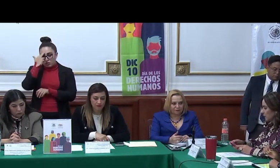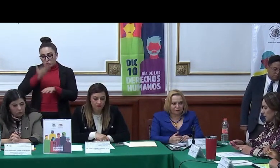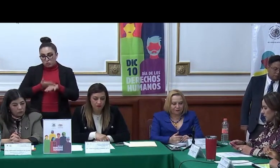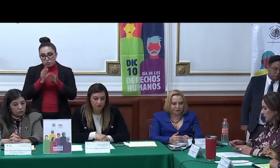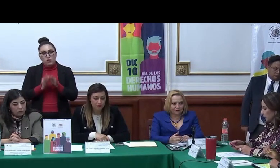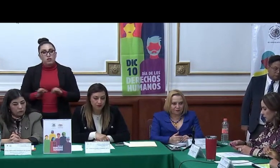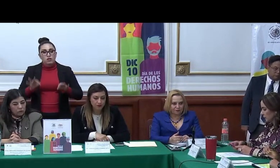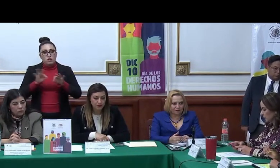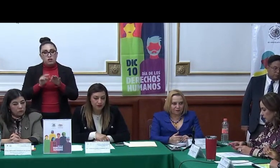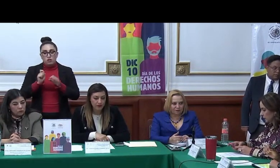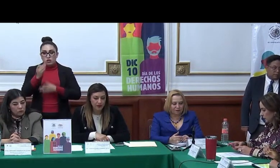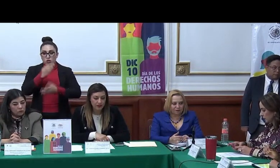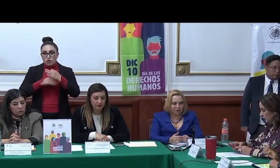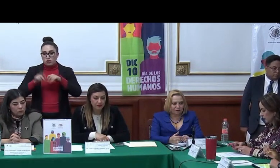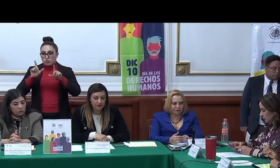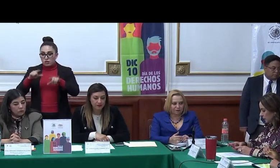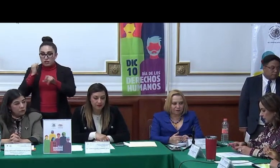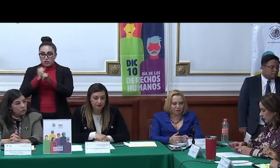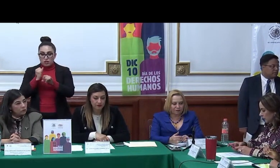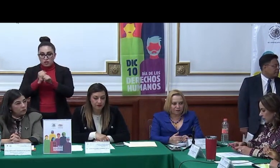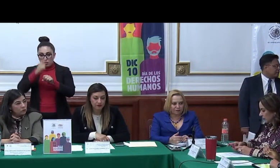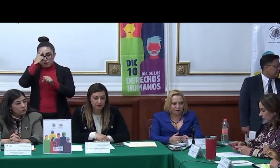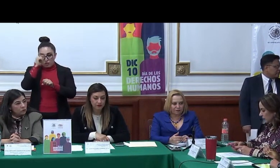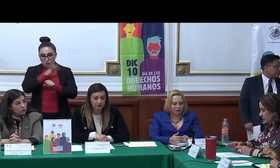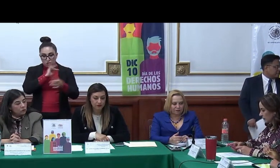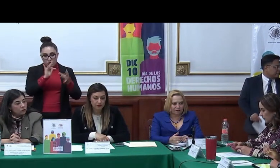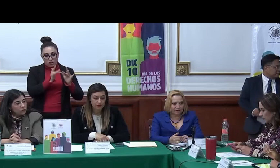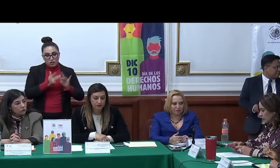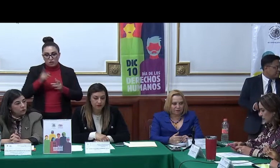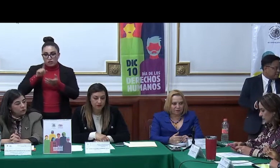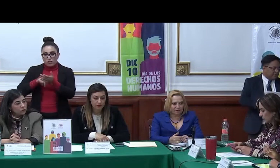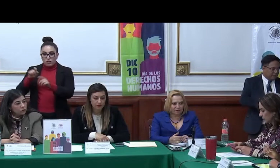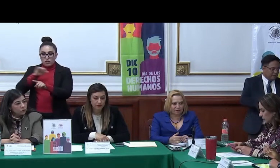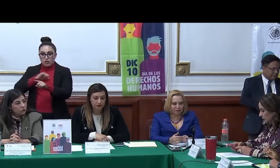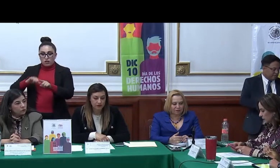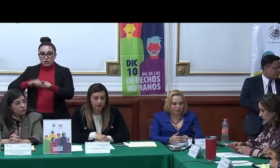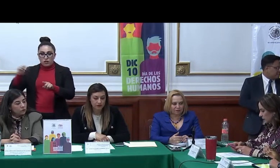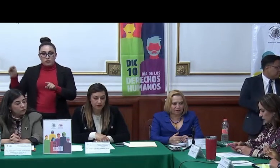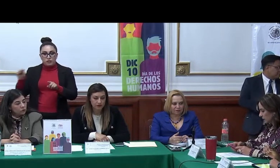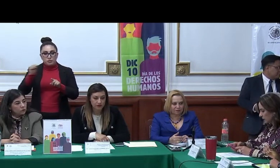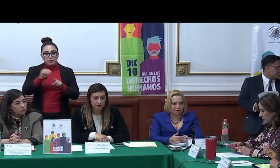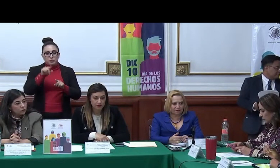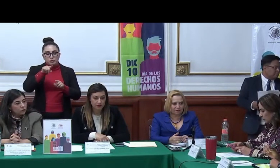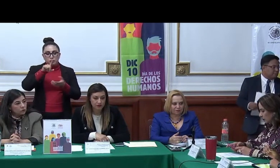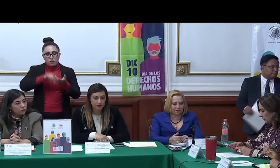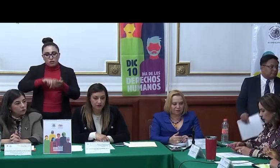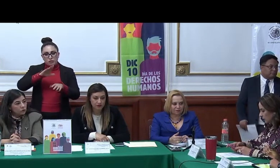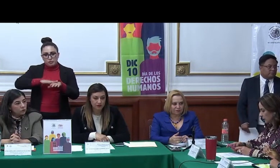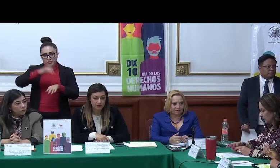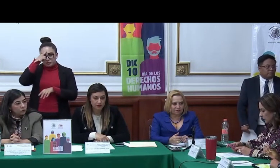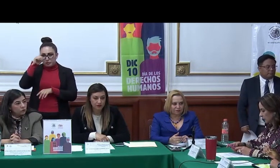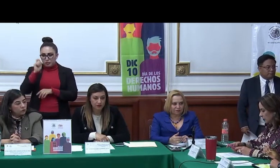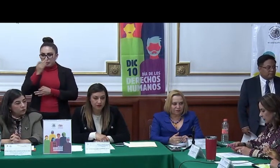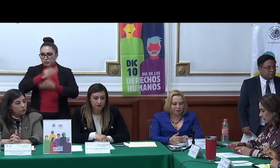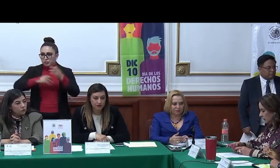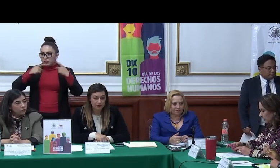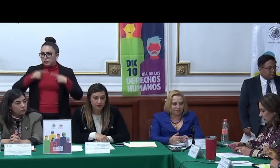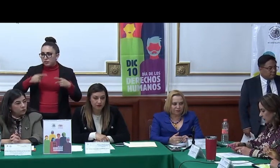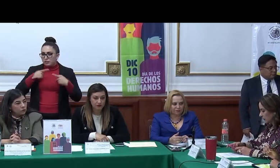imprescindible que los portales de web de las alcaldías integren herramientas que permitan a todas las